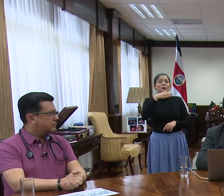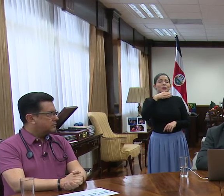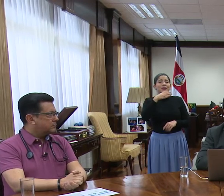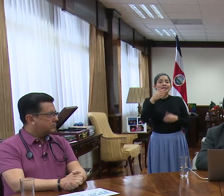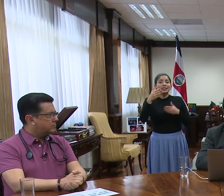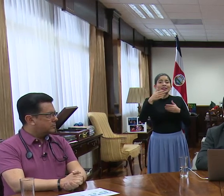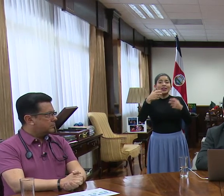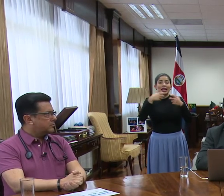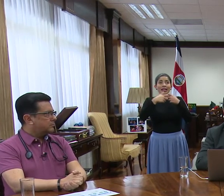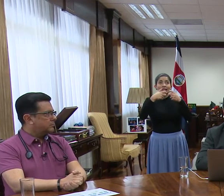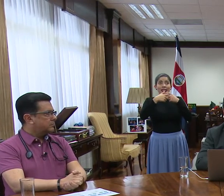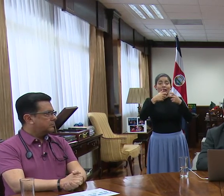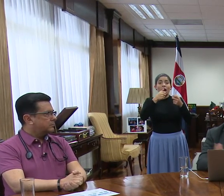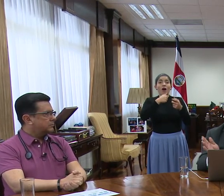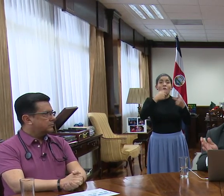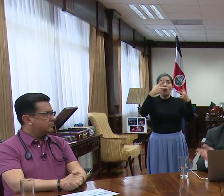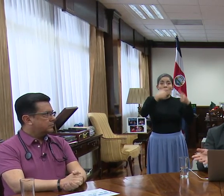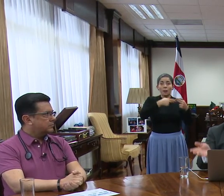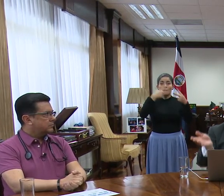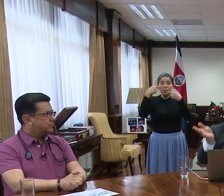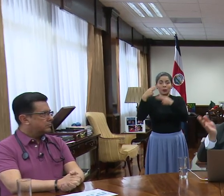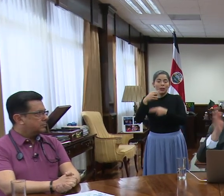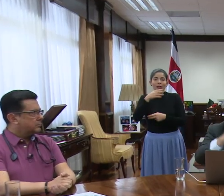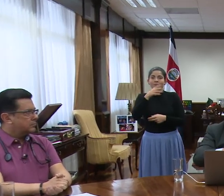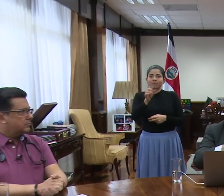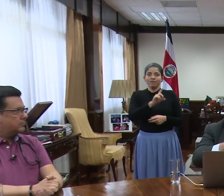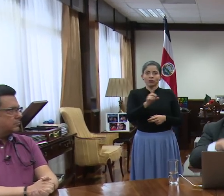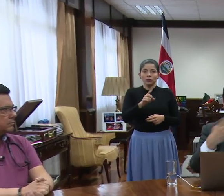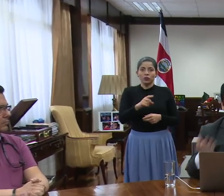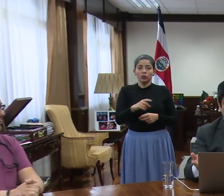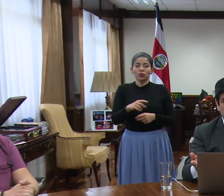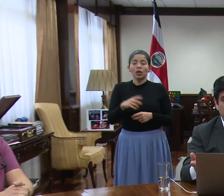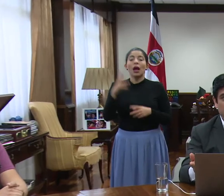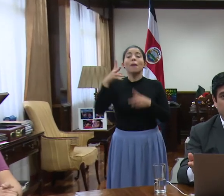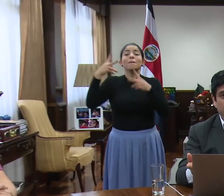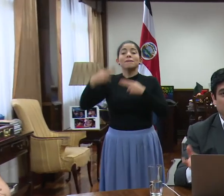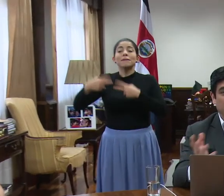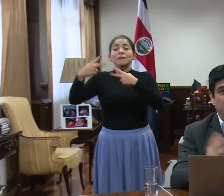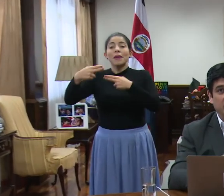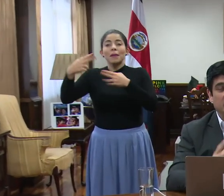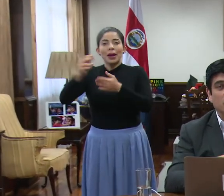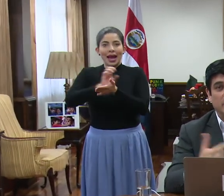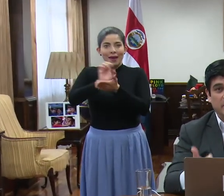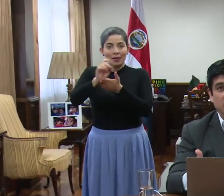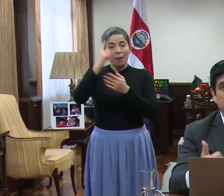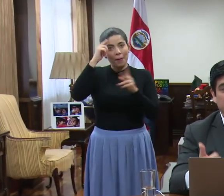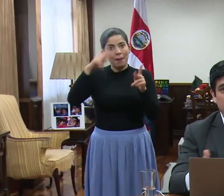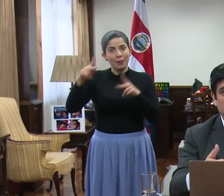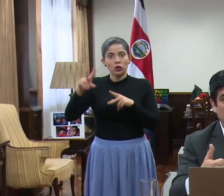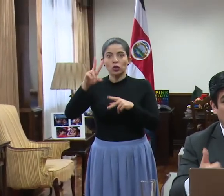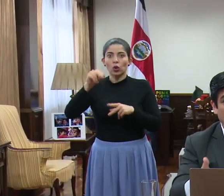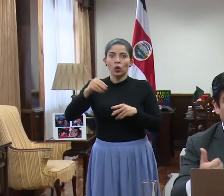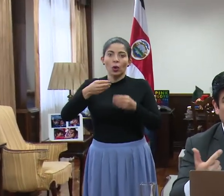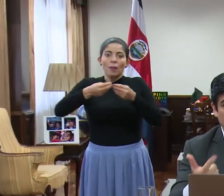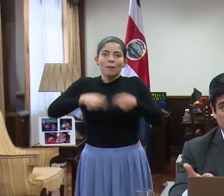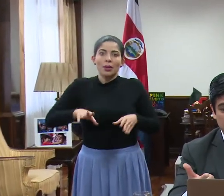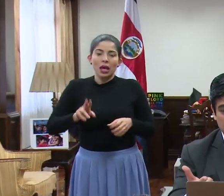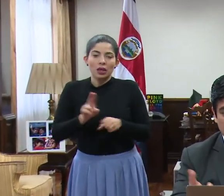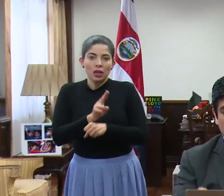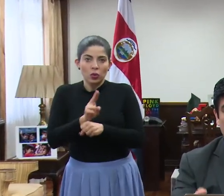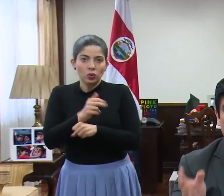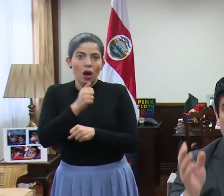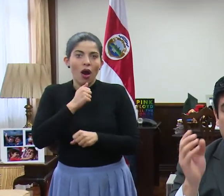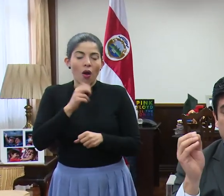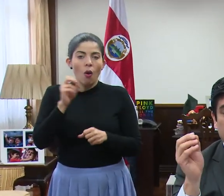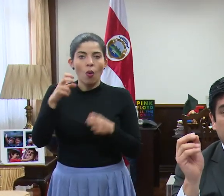del servicio de electricidad y agua. O que más bien, que se suspendan los cortes para que la gente no pierda el derecho al agua o a la